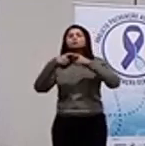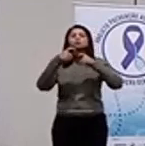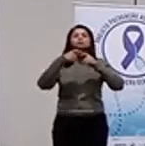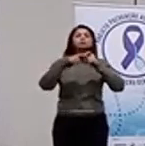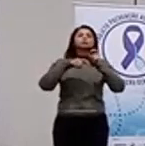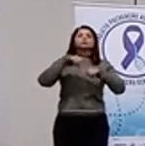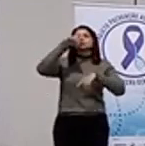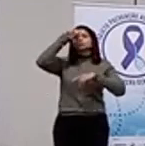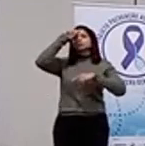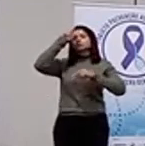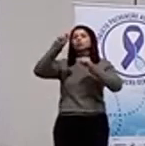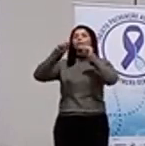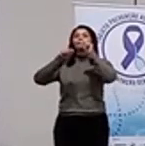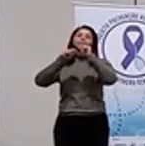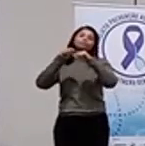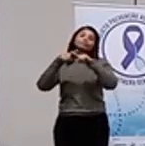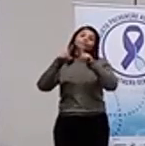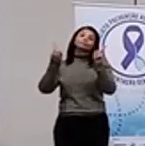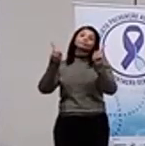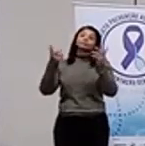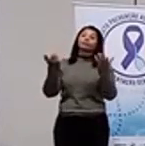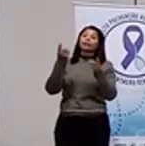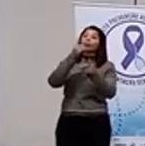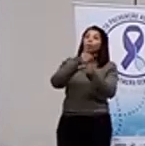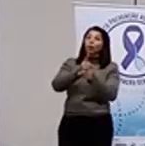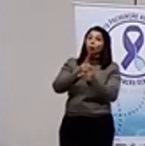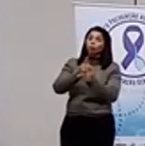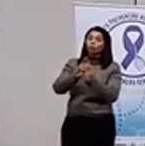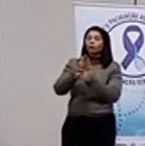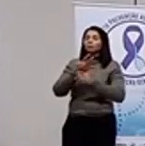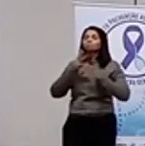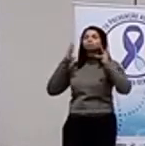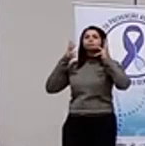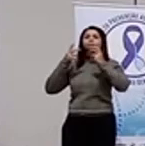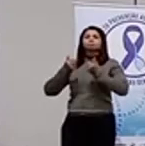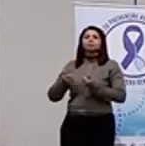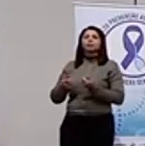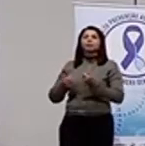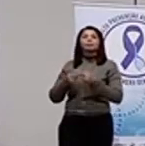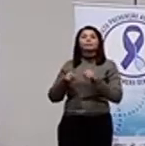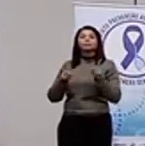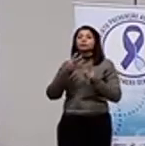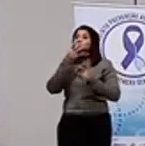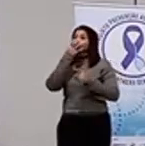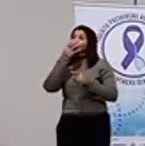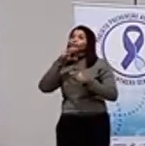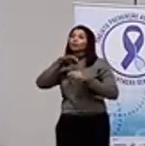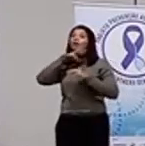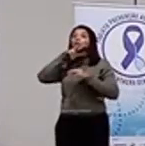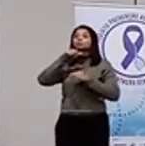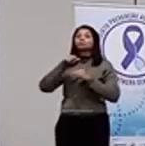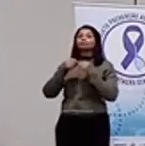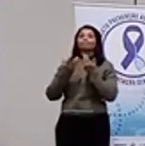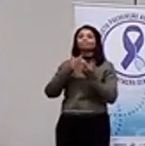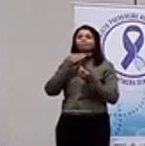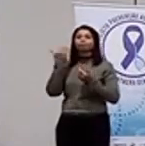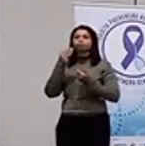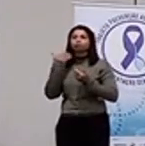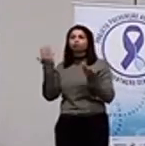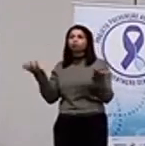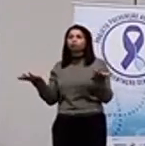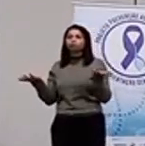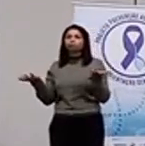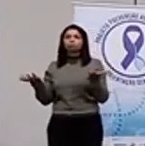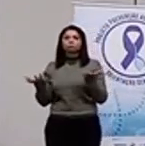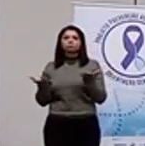composto que você encontrou é uma maravilha. Ele resolve aquele problema, mas matava o animal. Então, se matava o